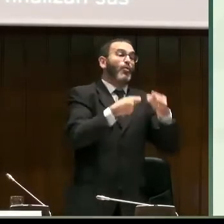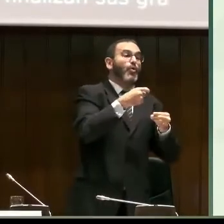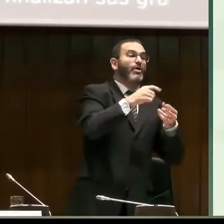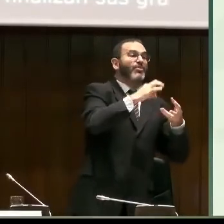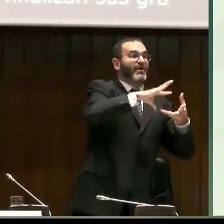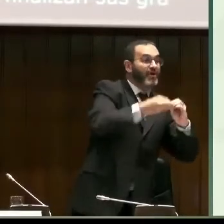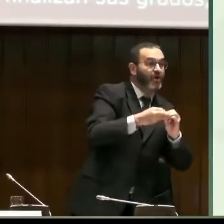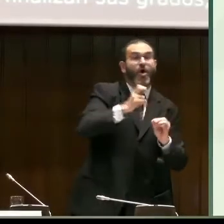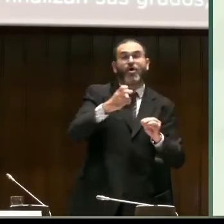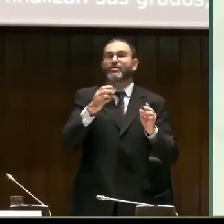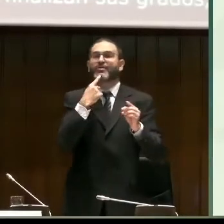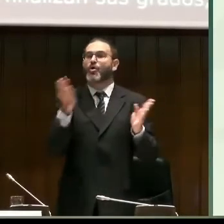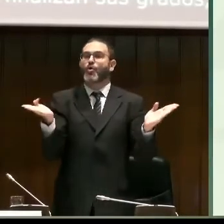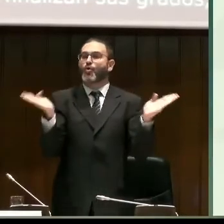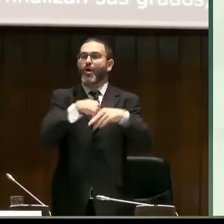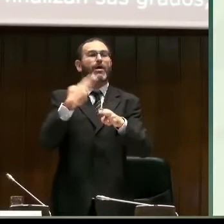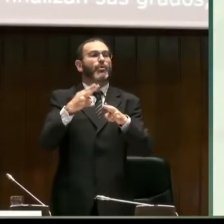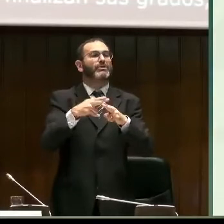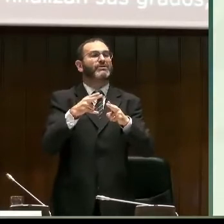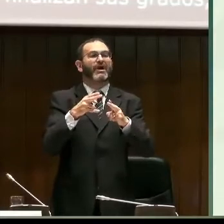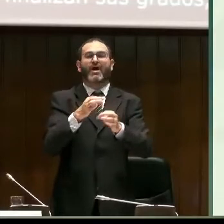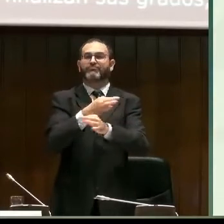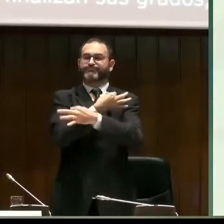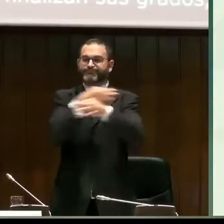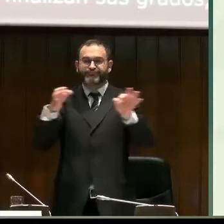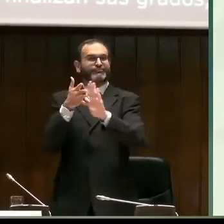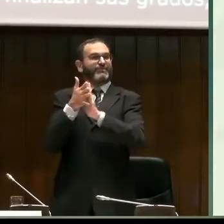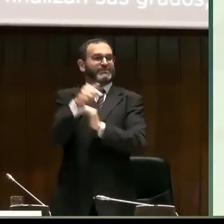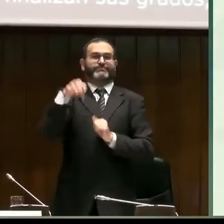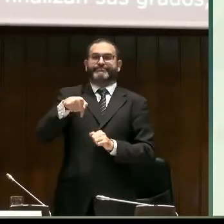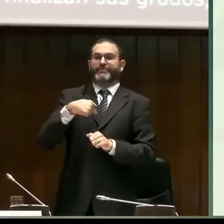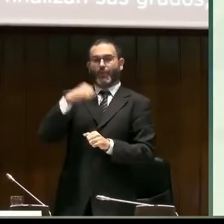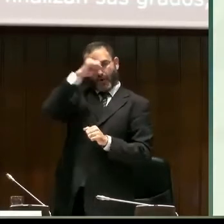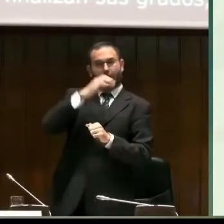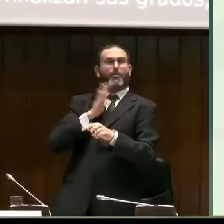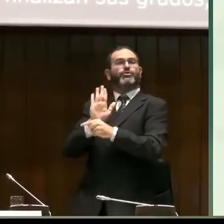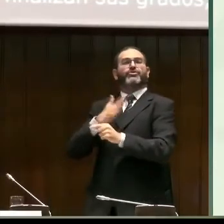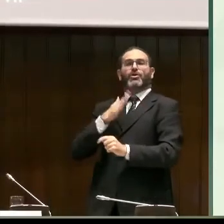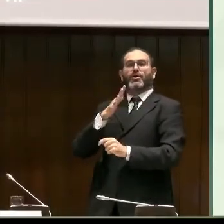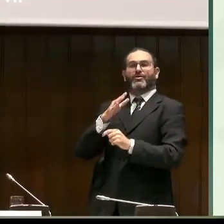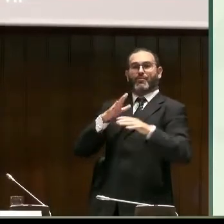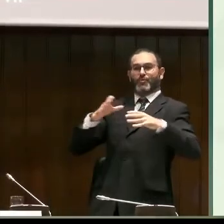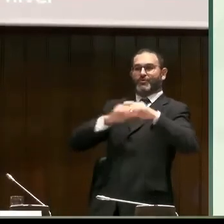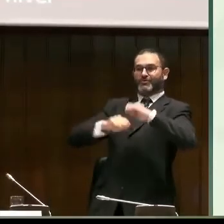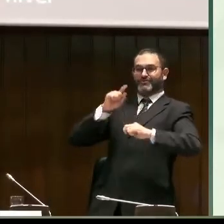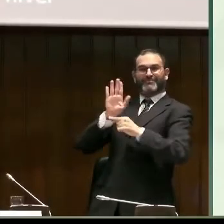a la hora de hacer excepciones. En estos casos hay algunas que se adaptan, otras cuya política simplemente o cuyo